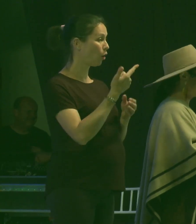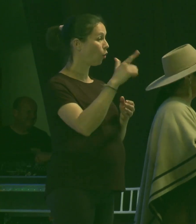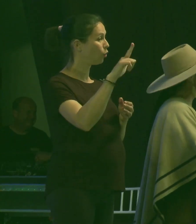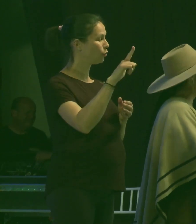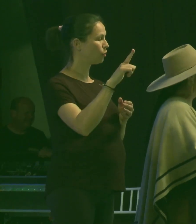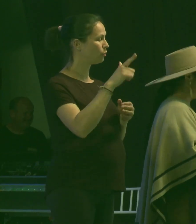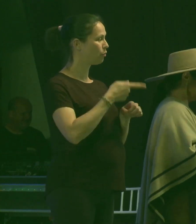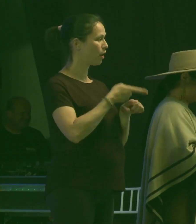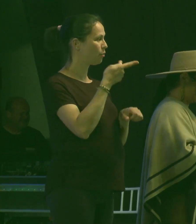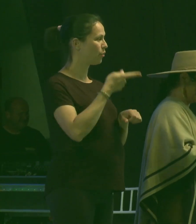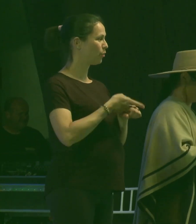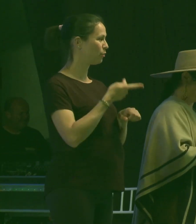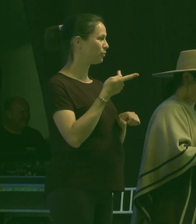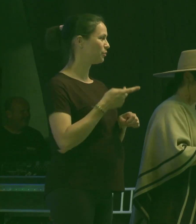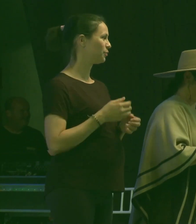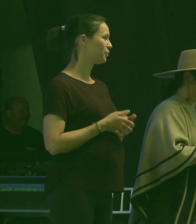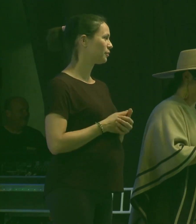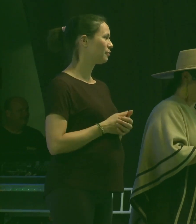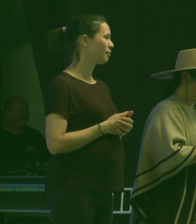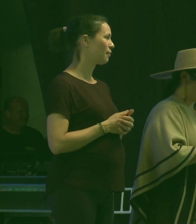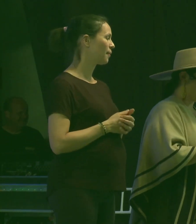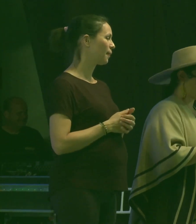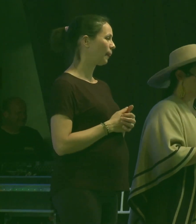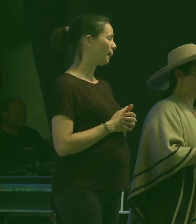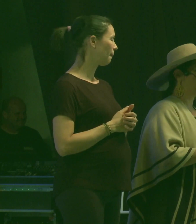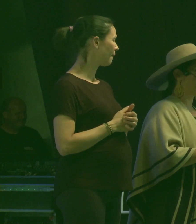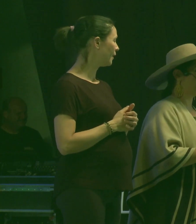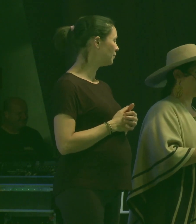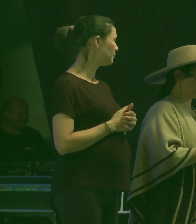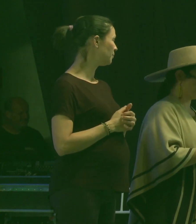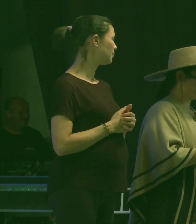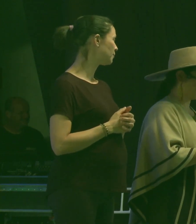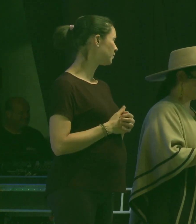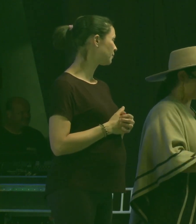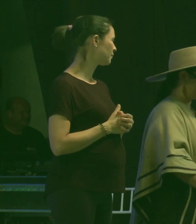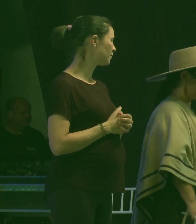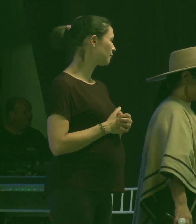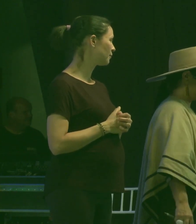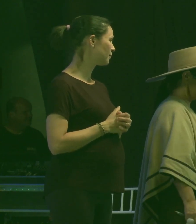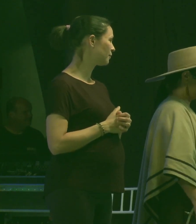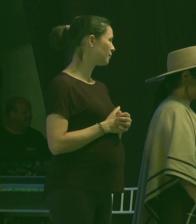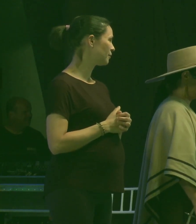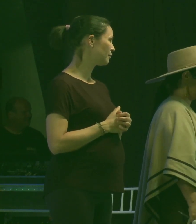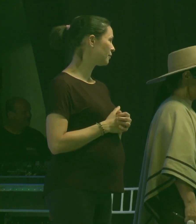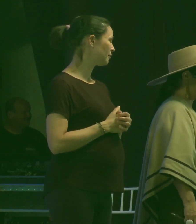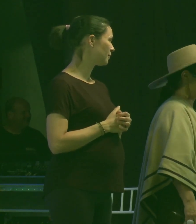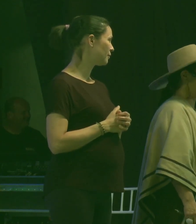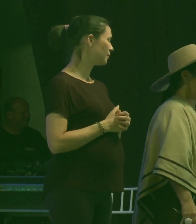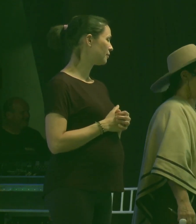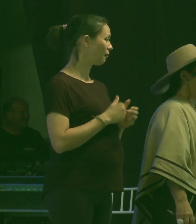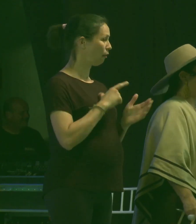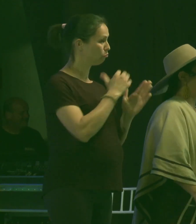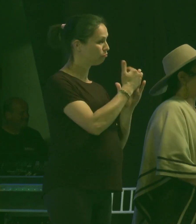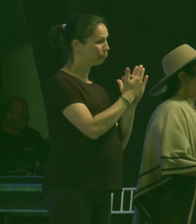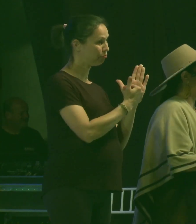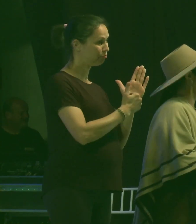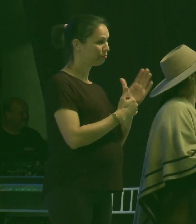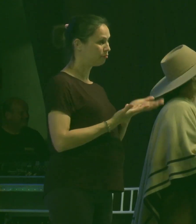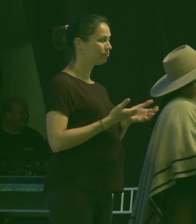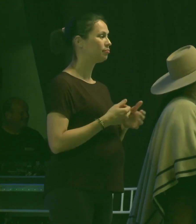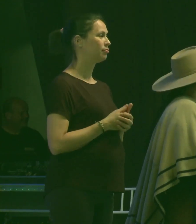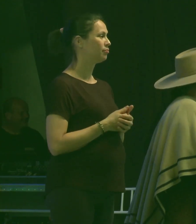né? Muito bem, vamos lá então, agora... Pelo menos é a ordem que nos passaram, né? A